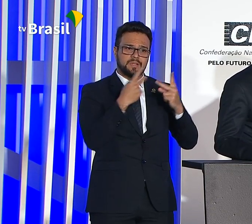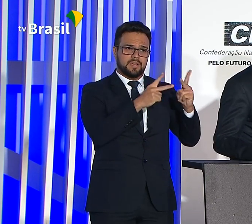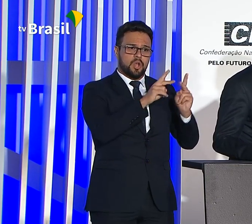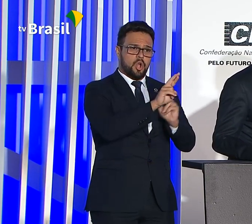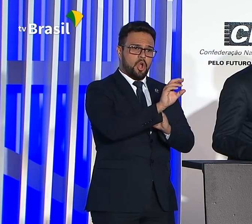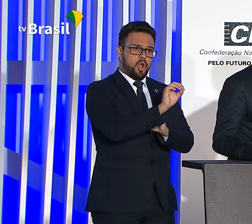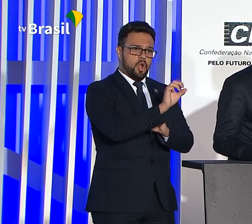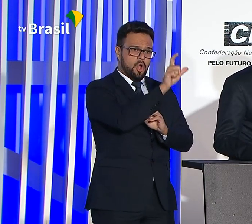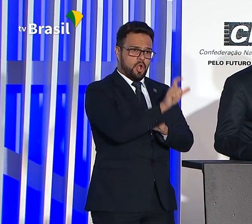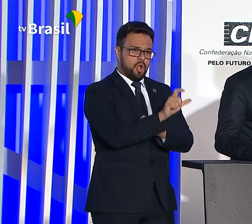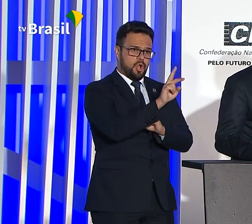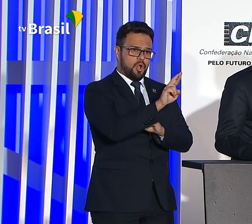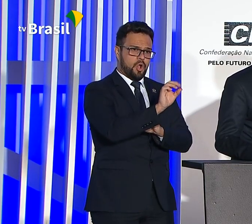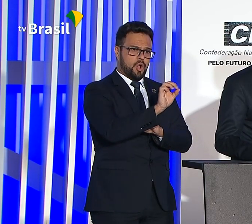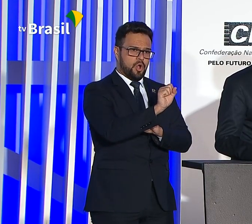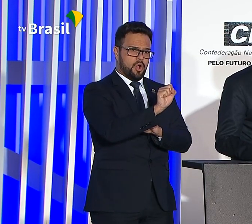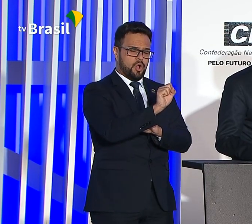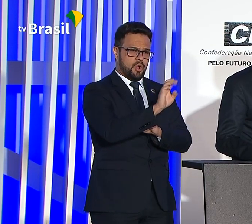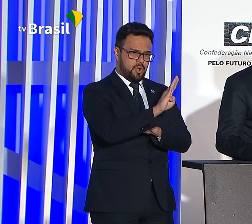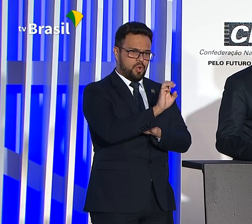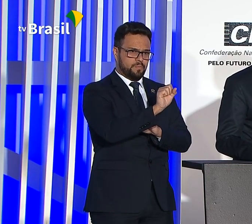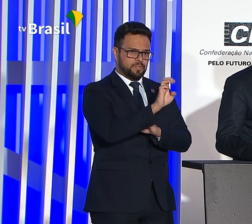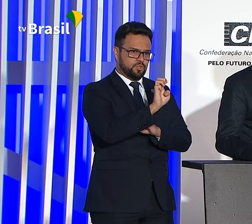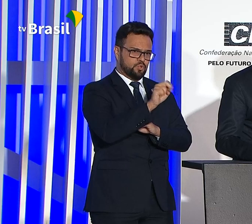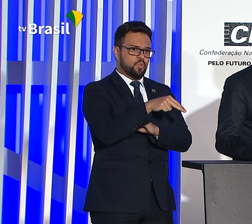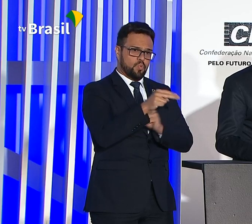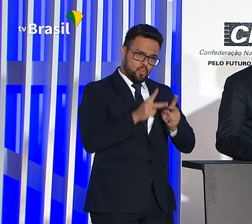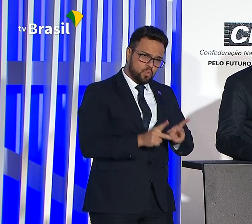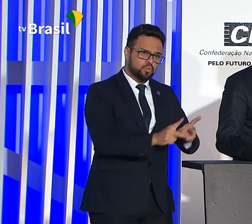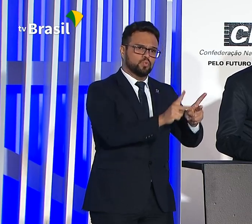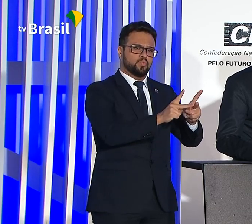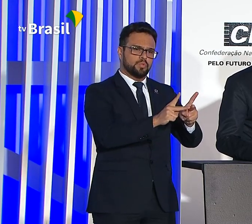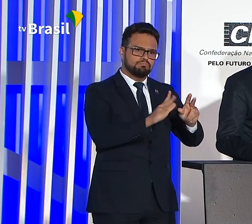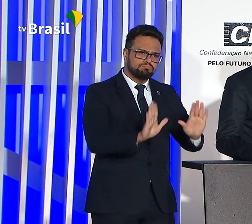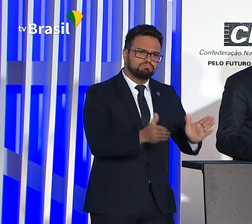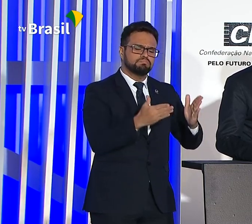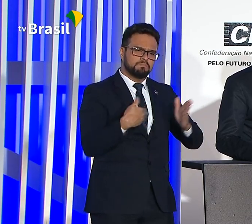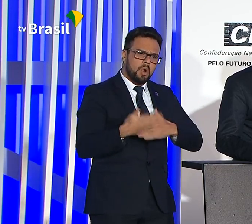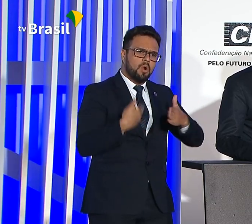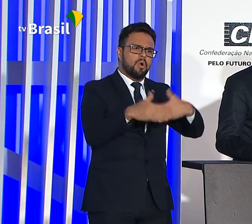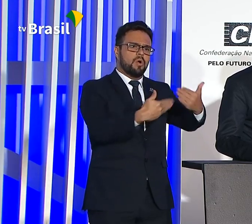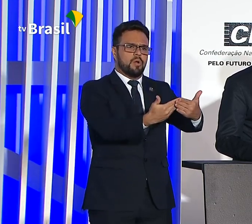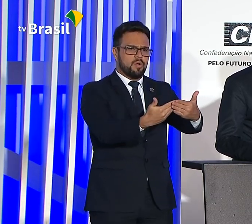se deus quiser ele o fará a falecer